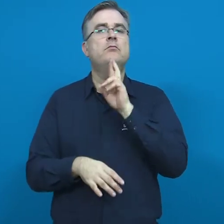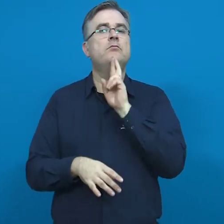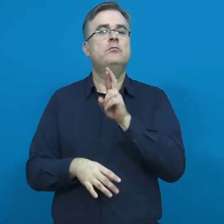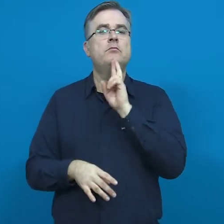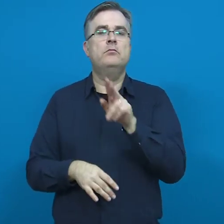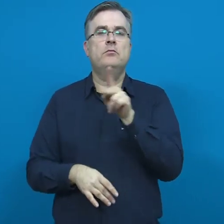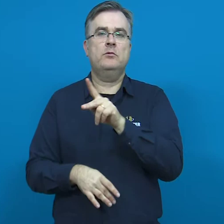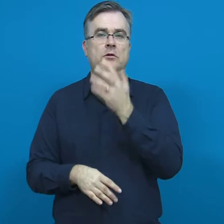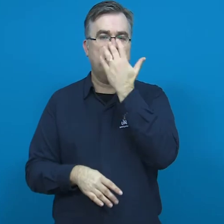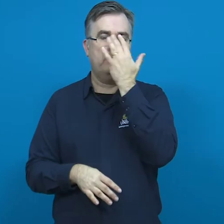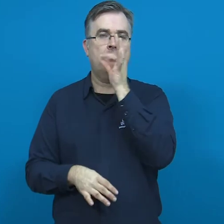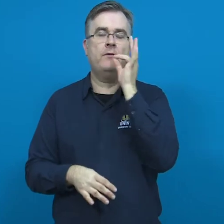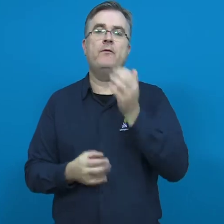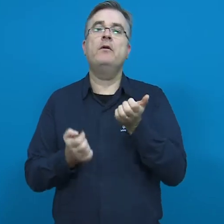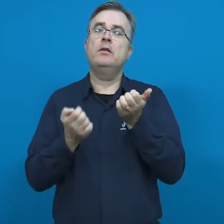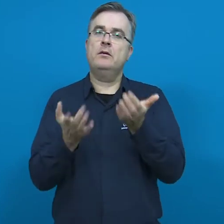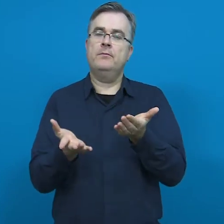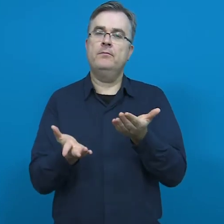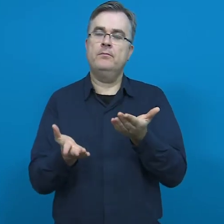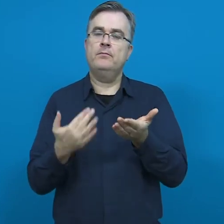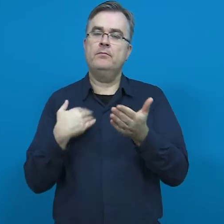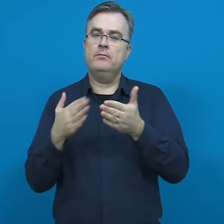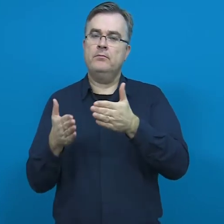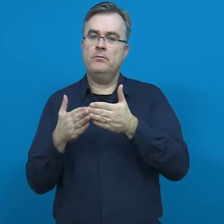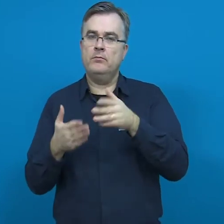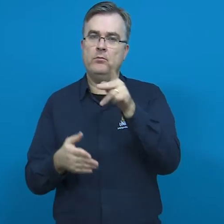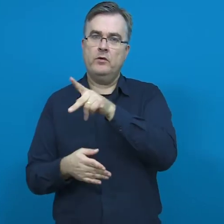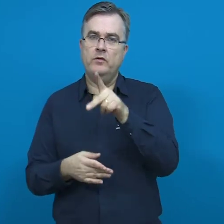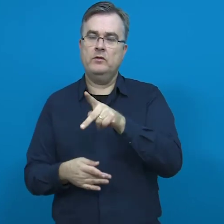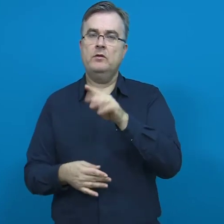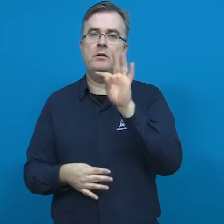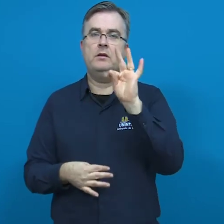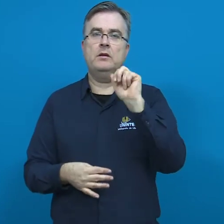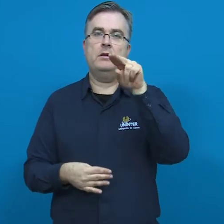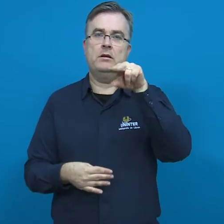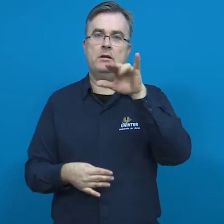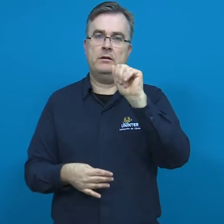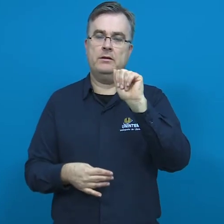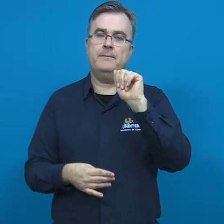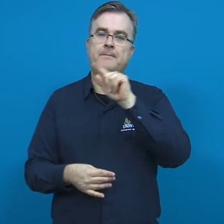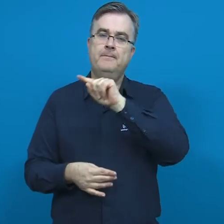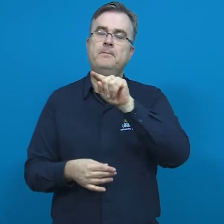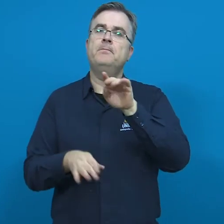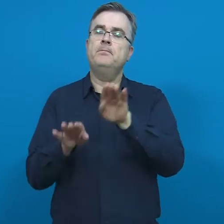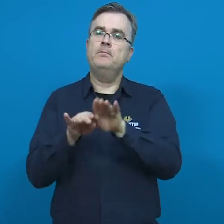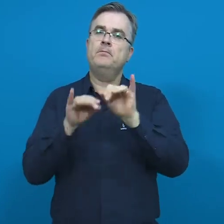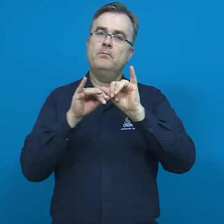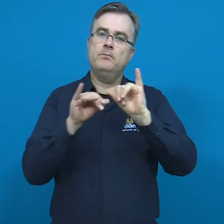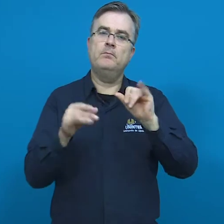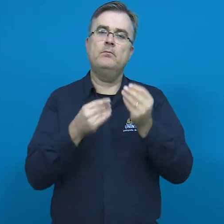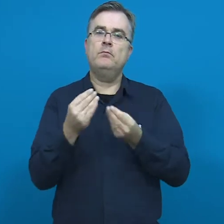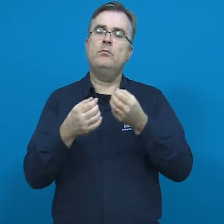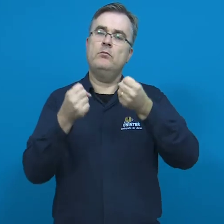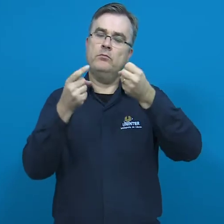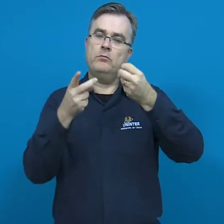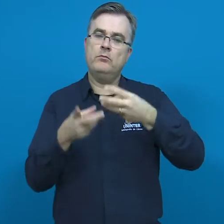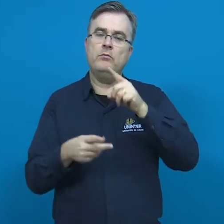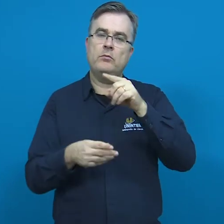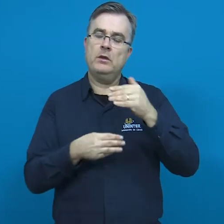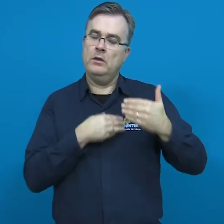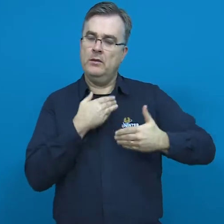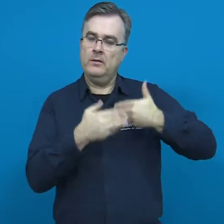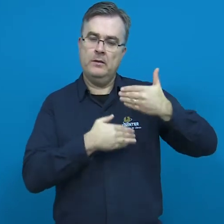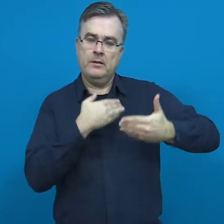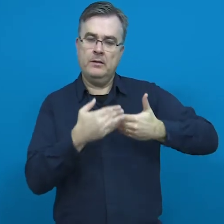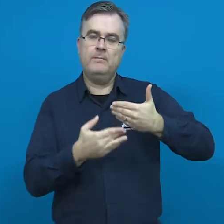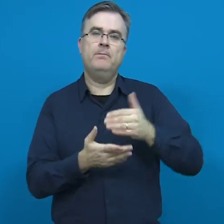as respostas que a professora Vanessa vai nos dar. Então eu gostaria que a professora Tânia também se apresentasse, né, para nós aqui, né, nos contasse um pouco a